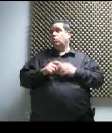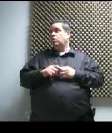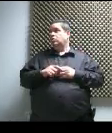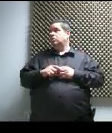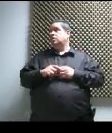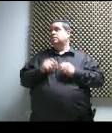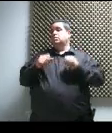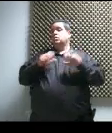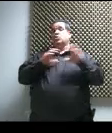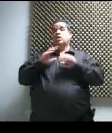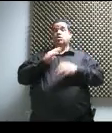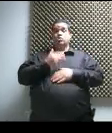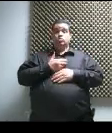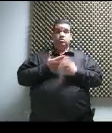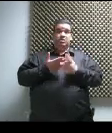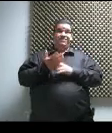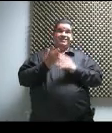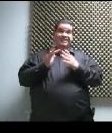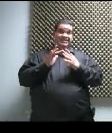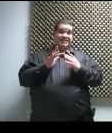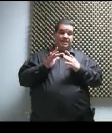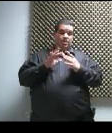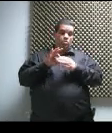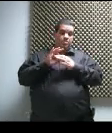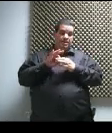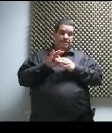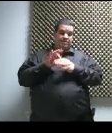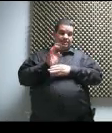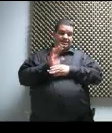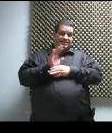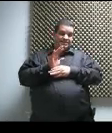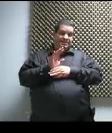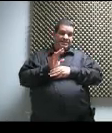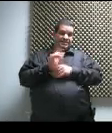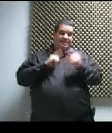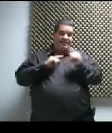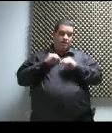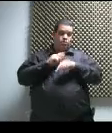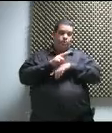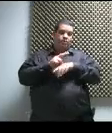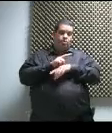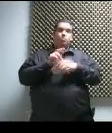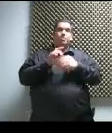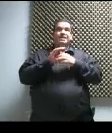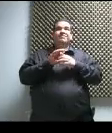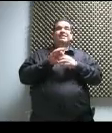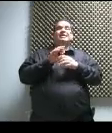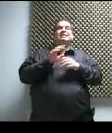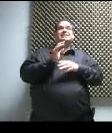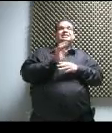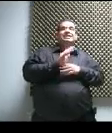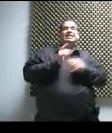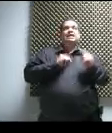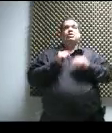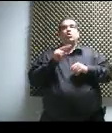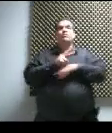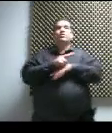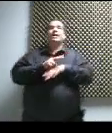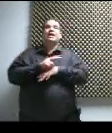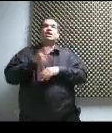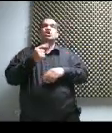se puede comunicar con nosotros a través de internet, la cooperativa Cineteatro Vieques, cooperativa Cineteatro Vieques, arroba